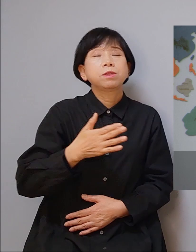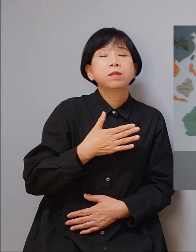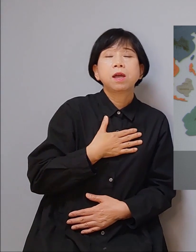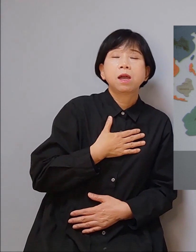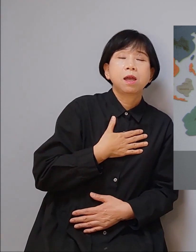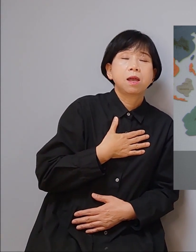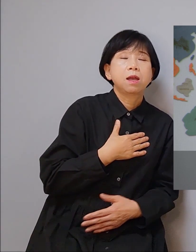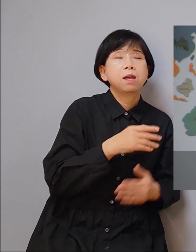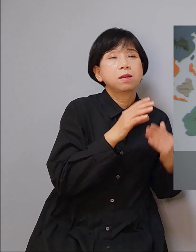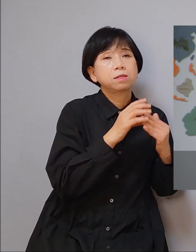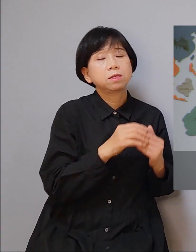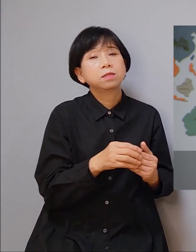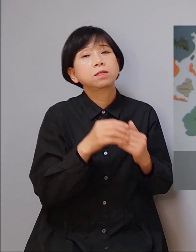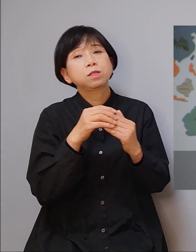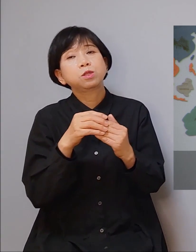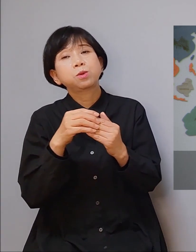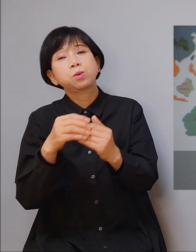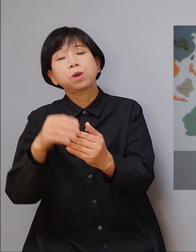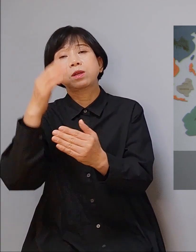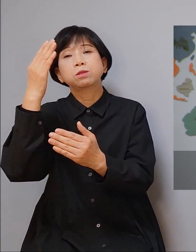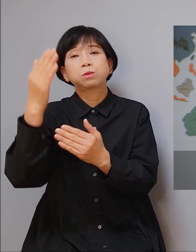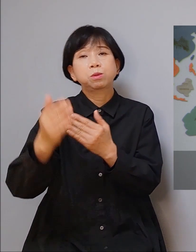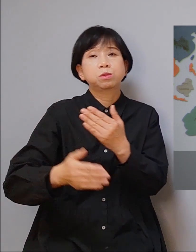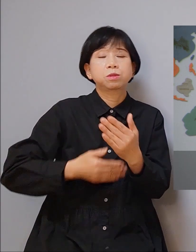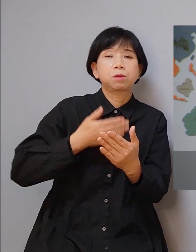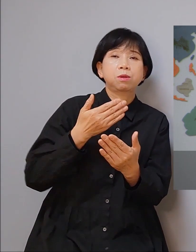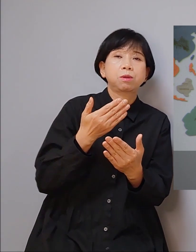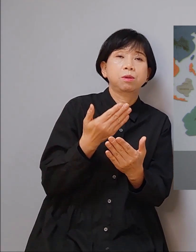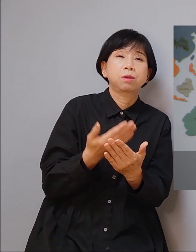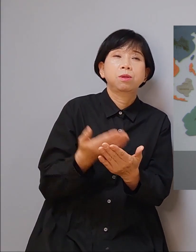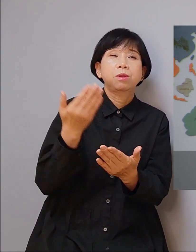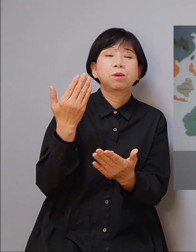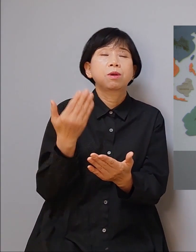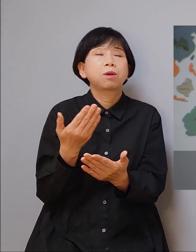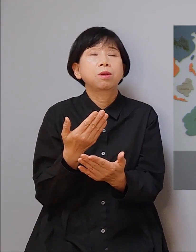주여 나를 인도하소서.